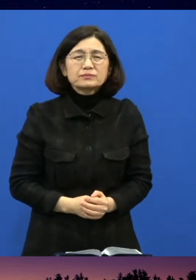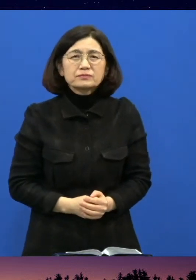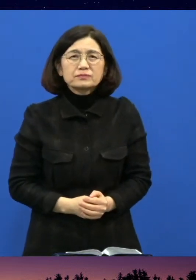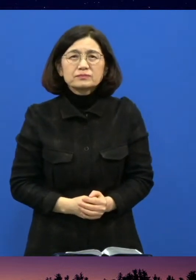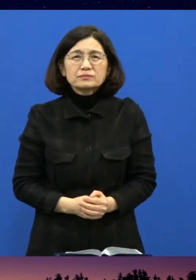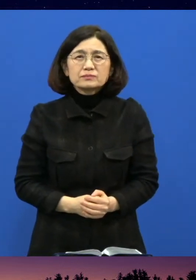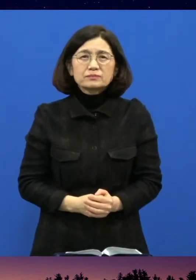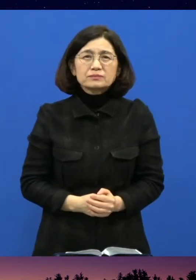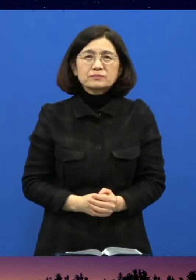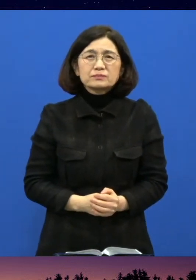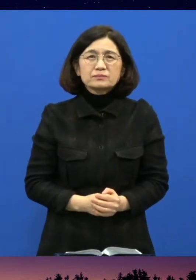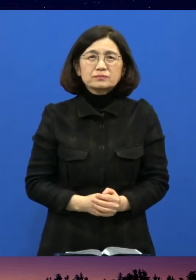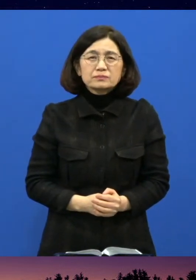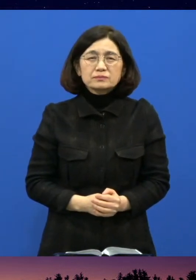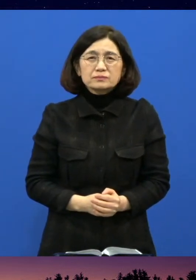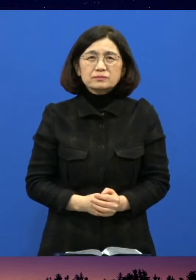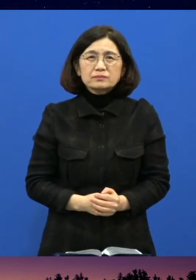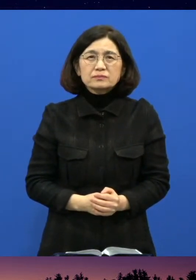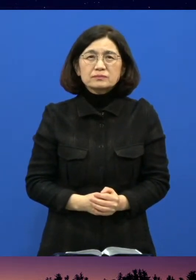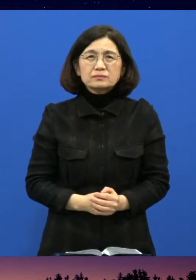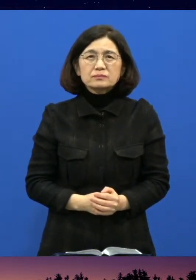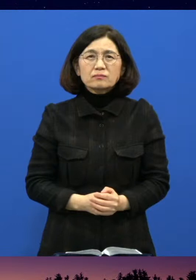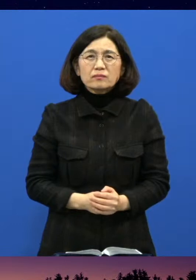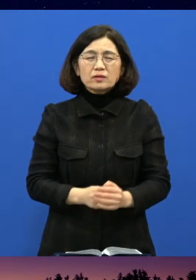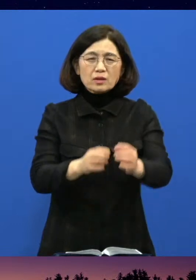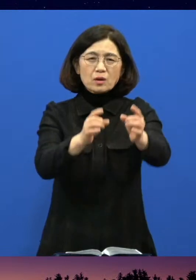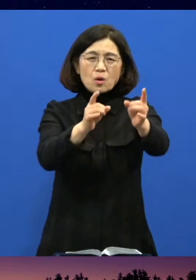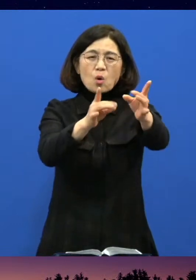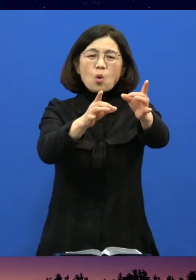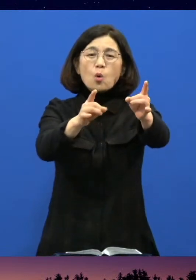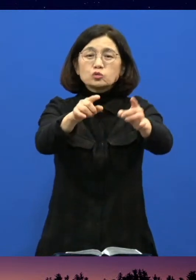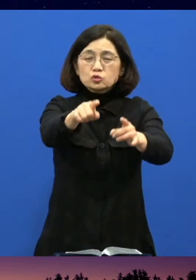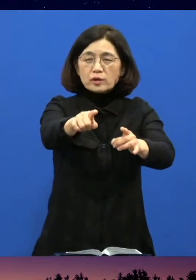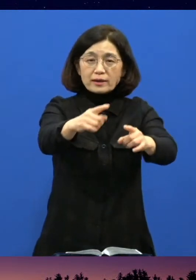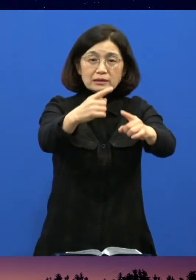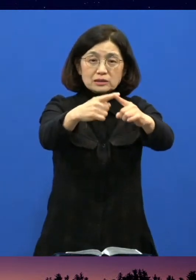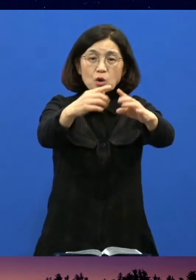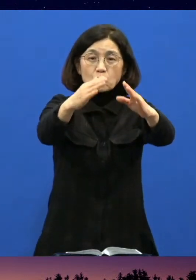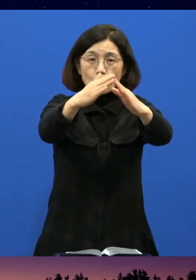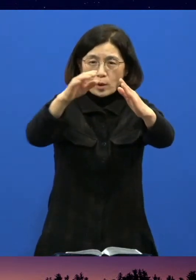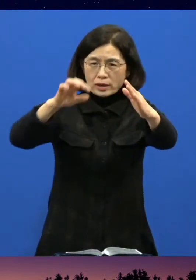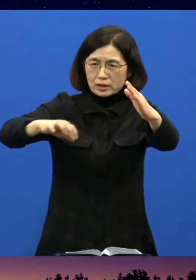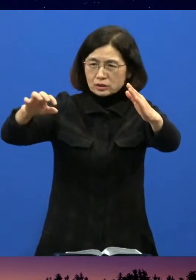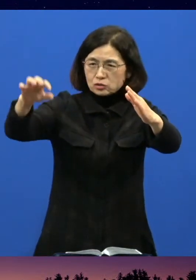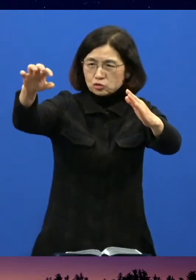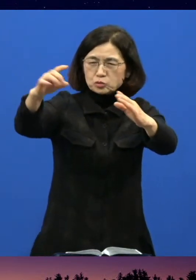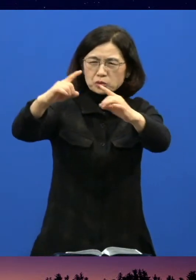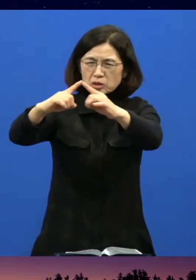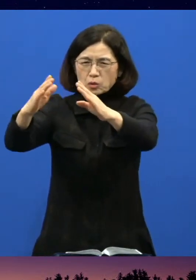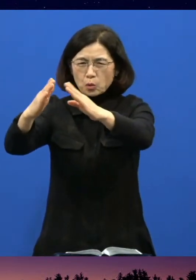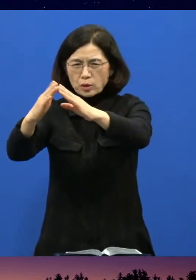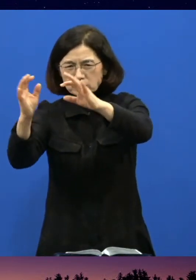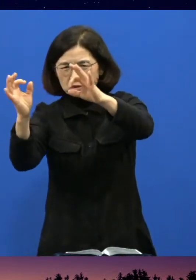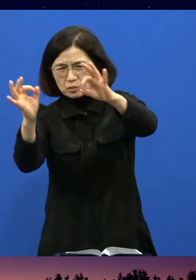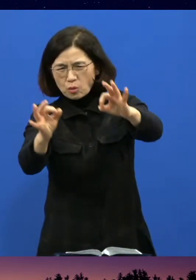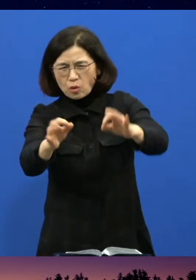그 주변의 교회에서는 안 된다고 그랬어요. 저 교회 끝났다고 생각했어요. 뭐 아무것도 없는데 뭐 건물이 있었나요? 뭐 아무것도 빌려 쓰고